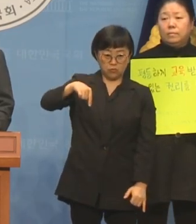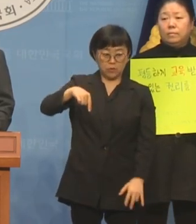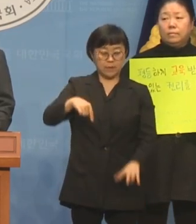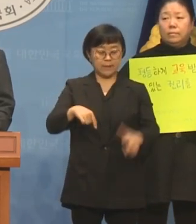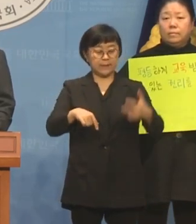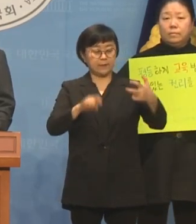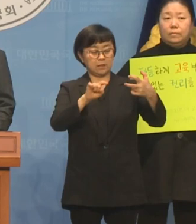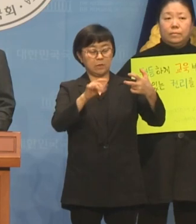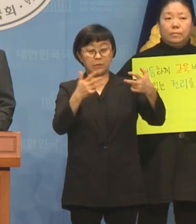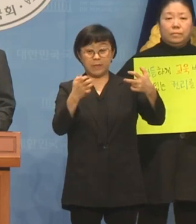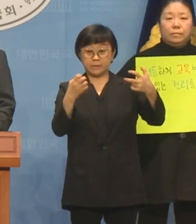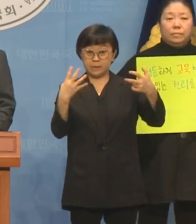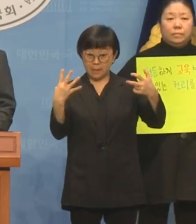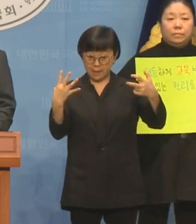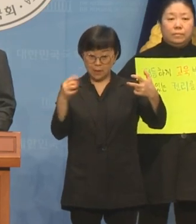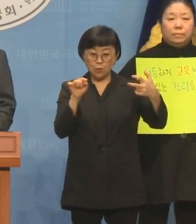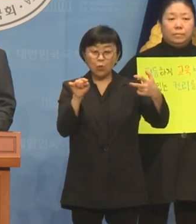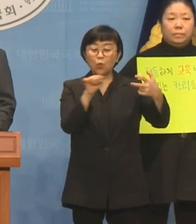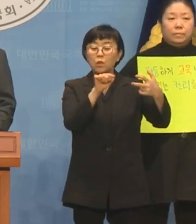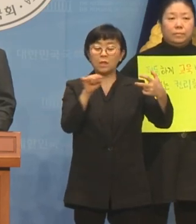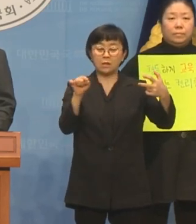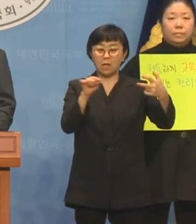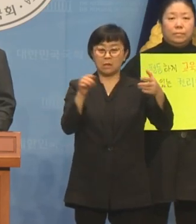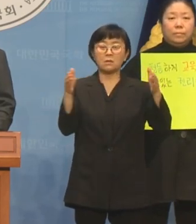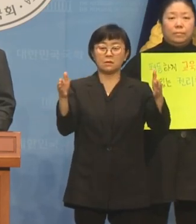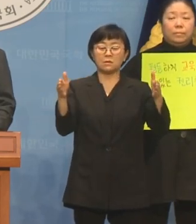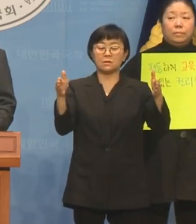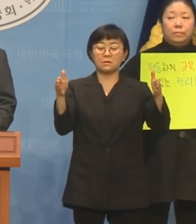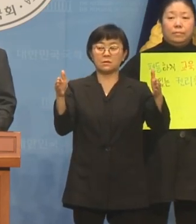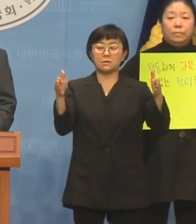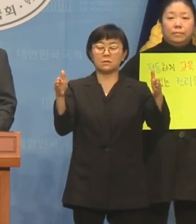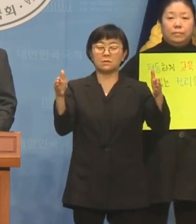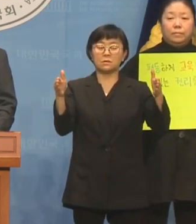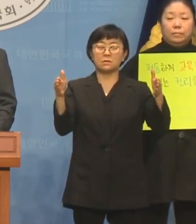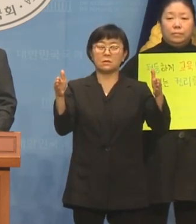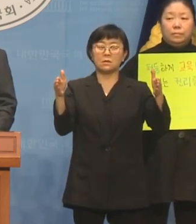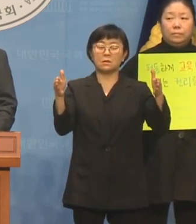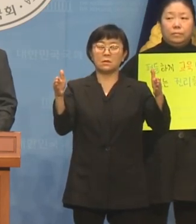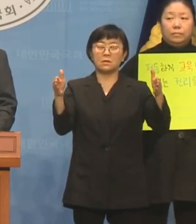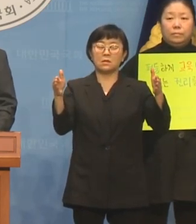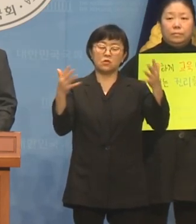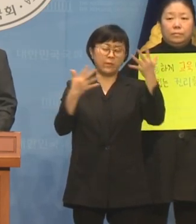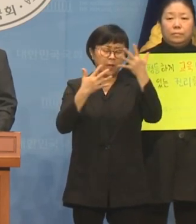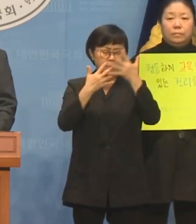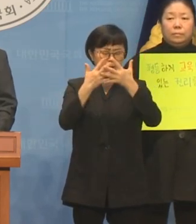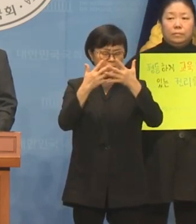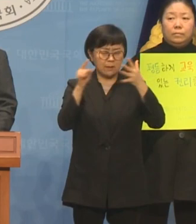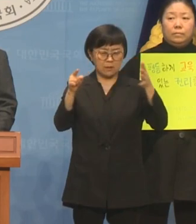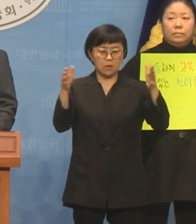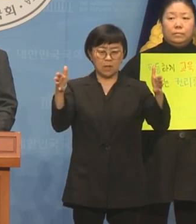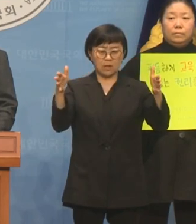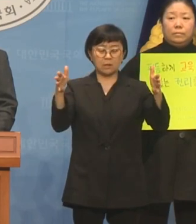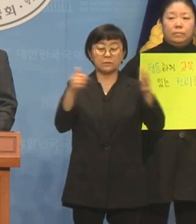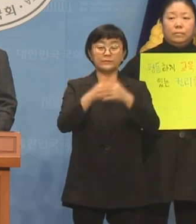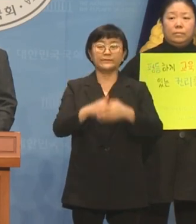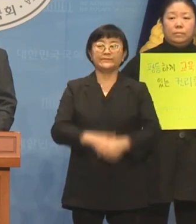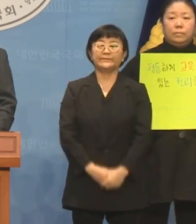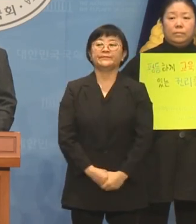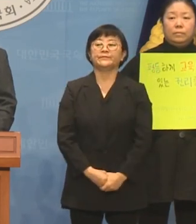70에서 84대에 있는 경계선 지능인을